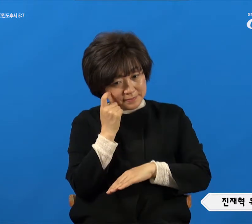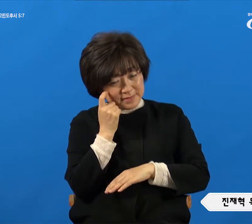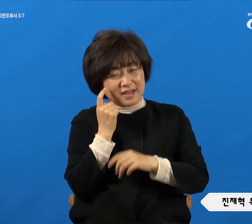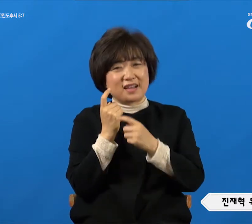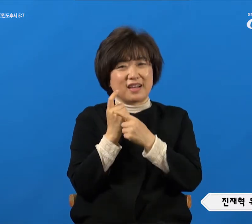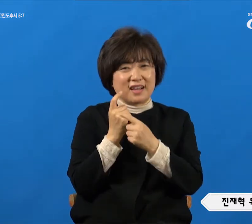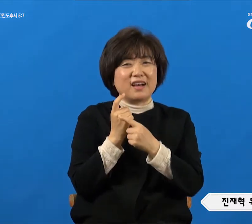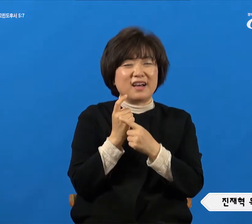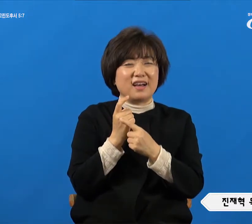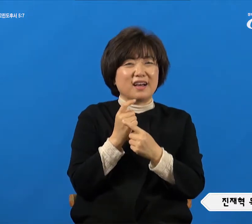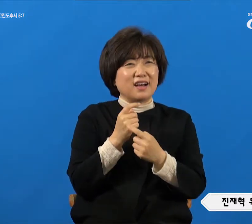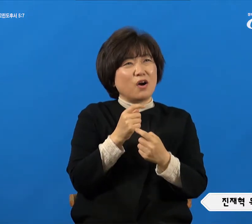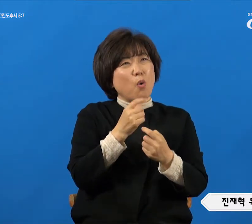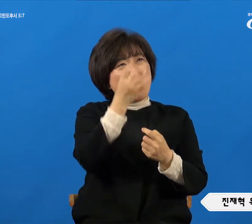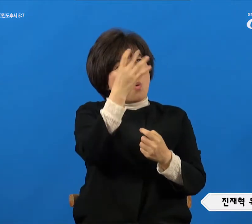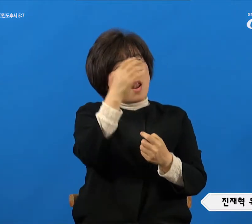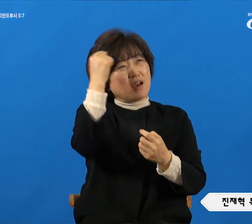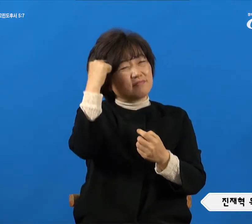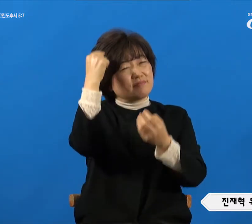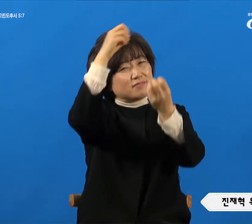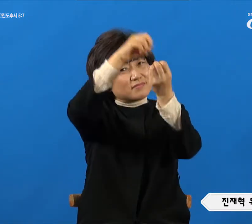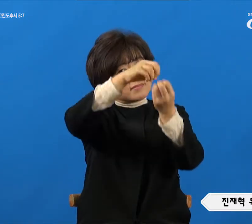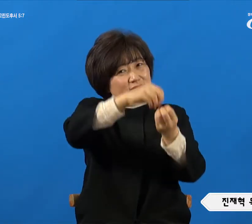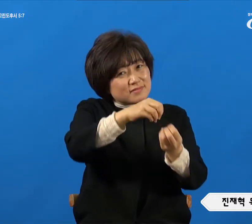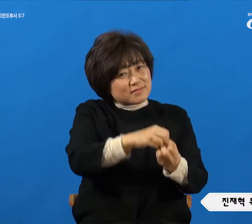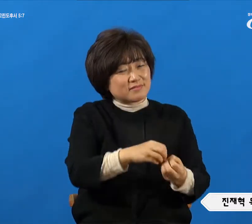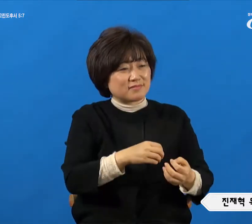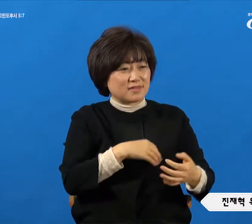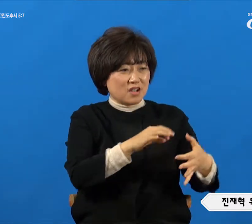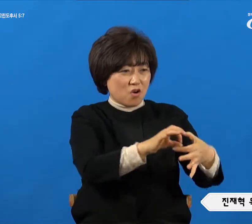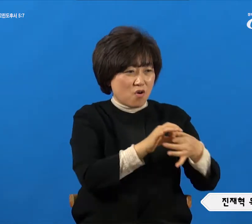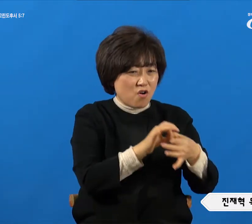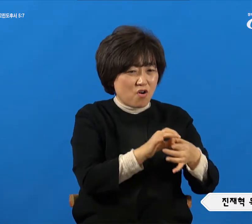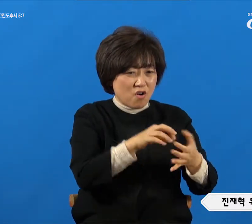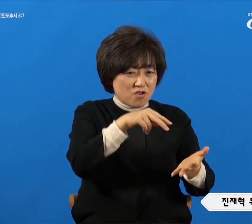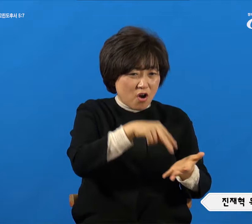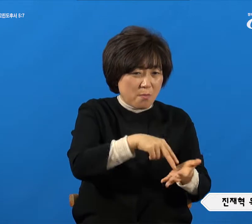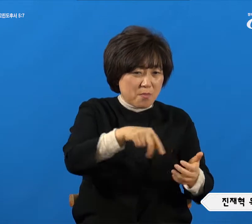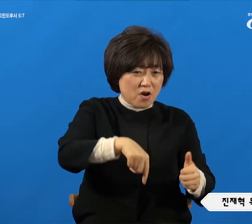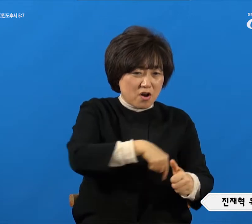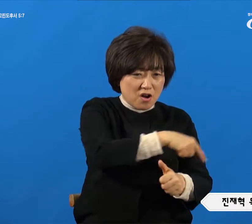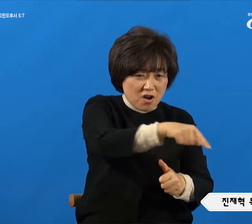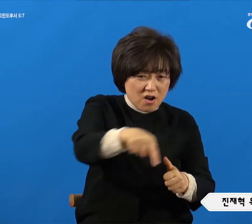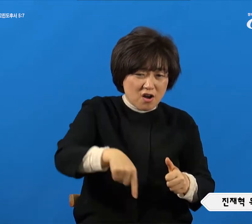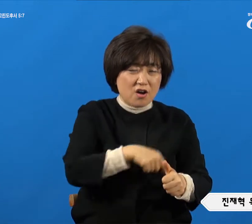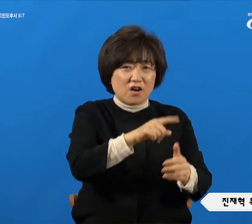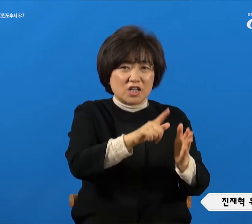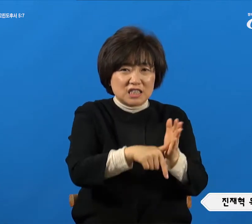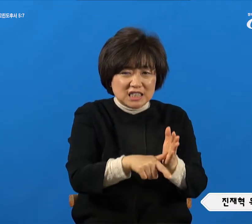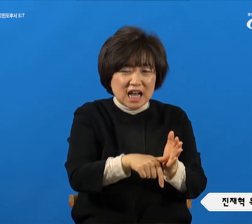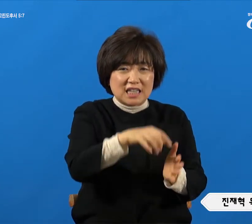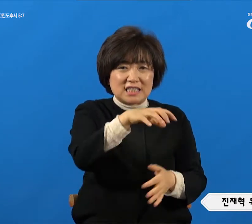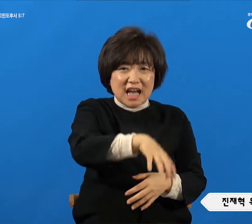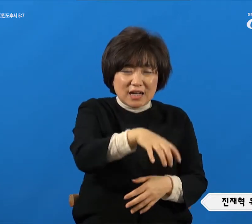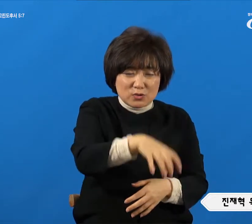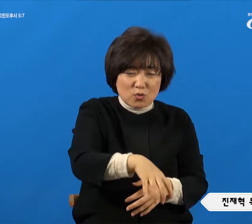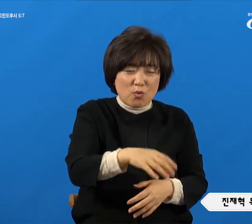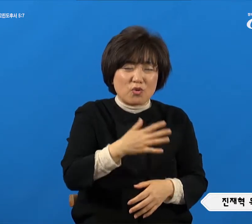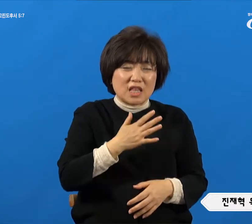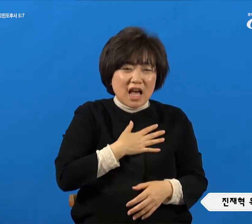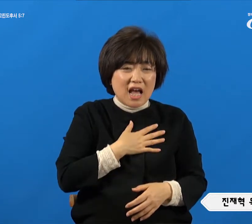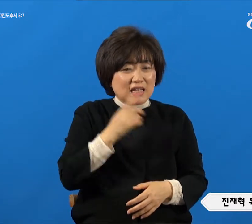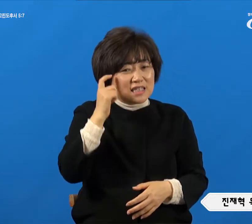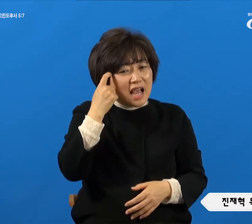시스템이, 전통이, 관계가, 형편과 시간과 장소와 우리가 가지고 있는